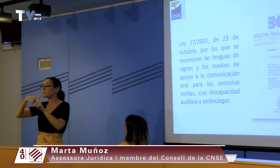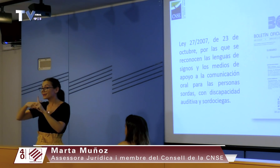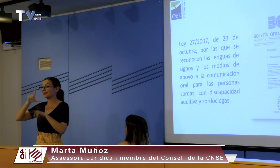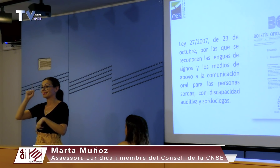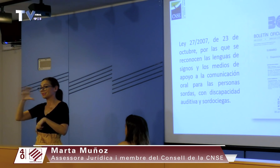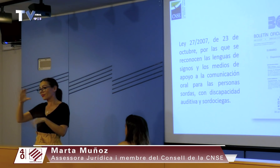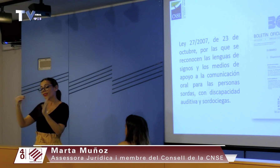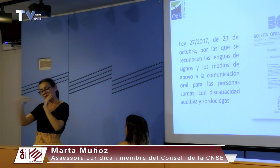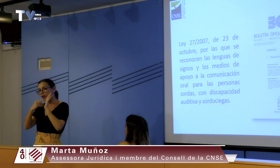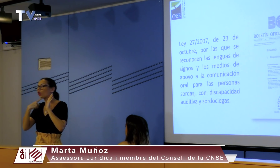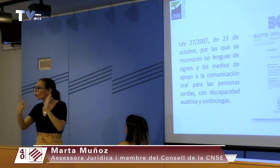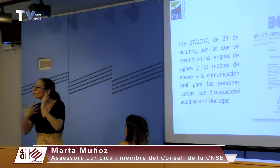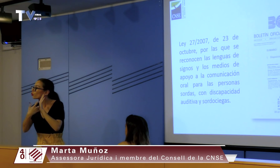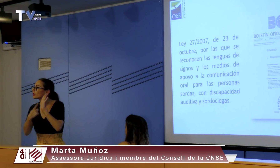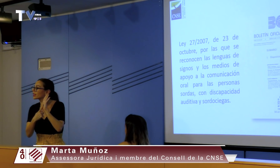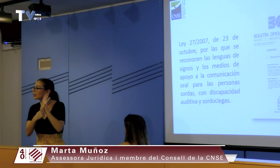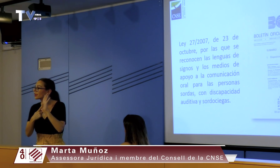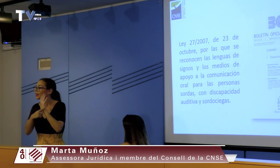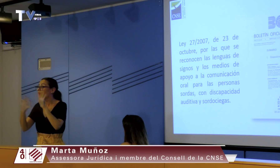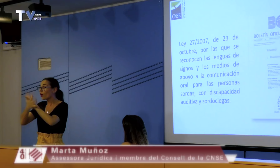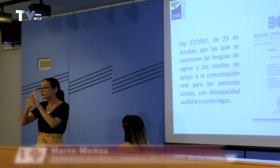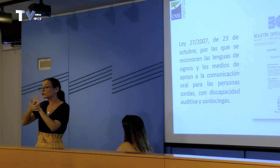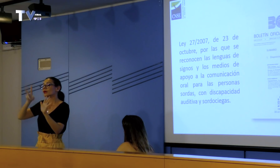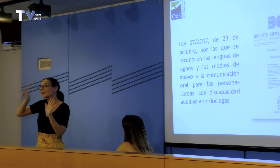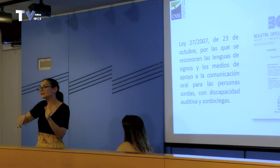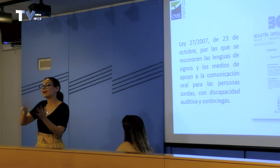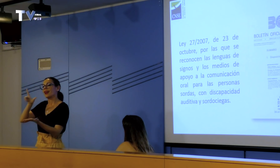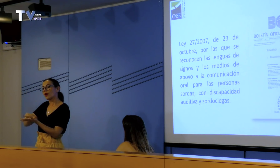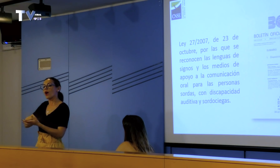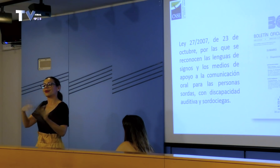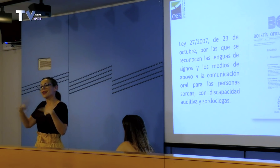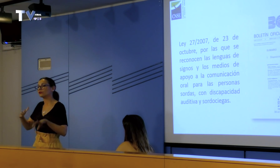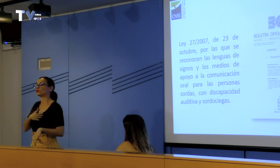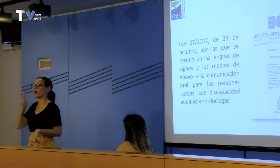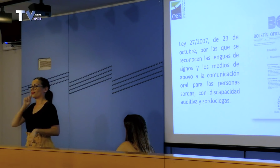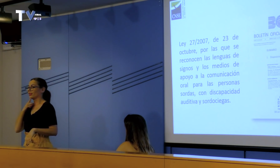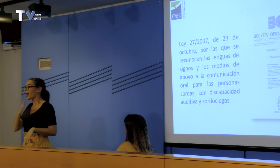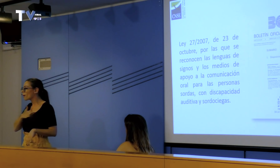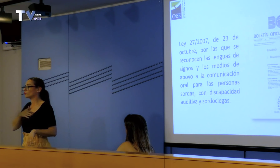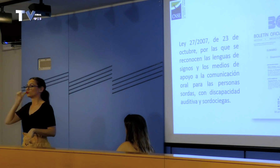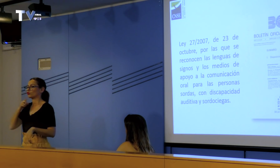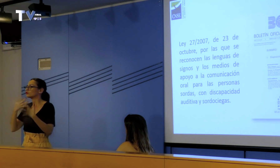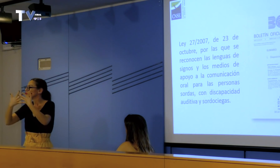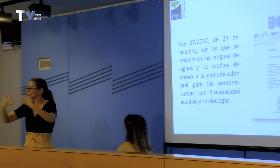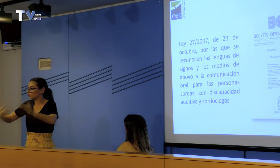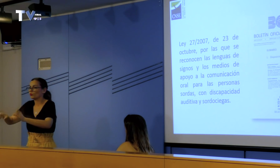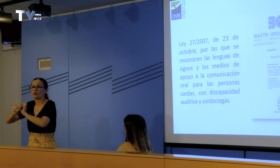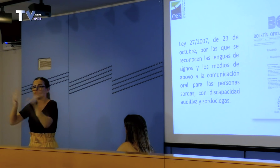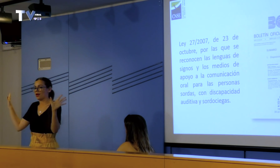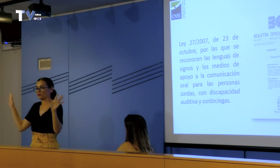sordes i també, clar, en aquesta llei és llengua natural, és pròpia de persones sordes